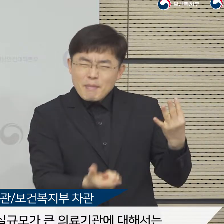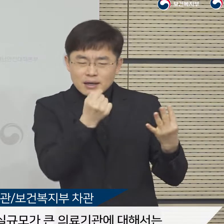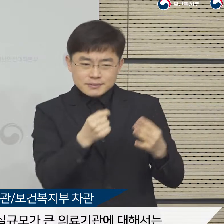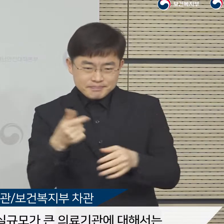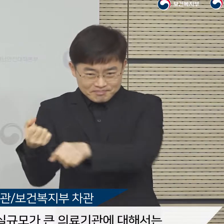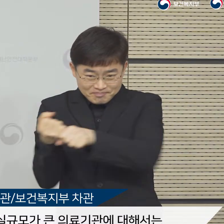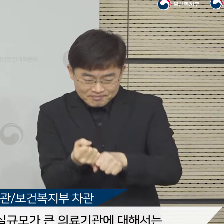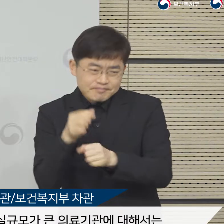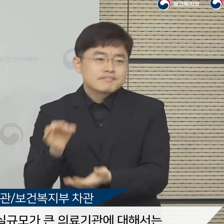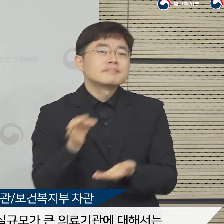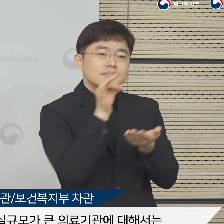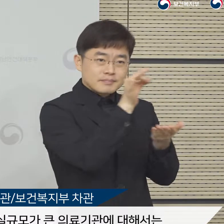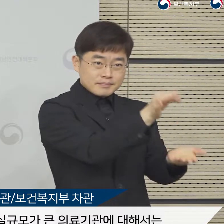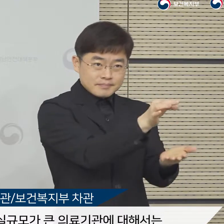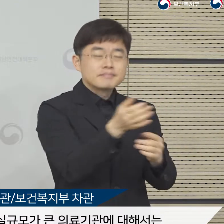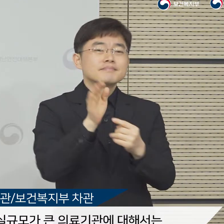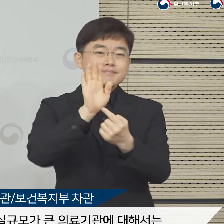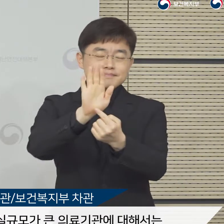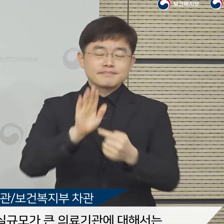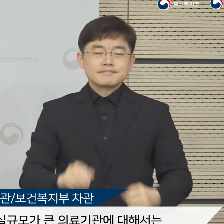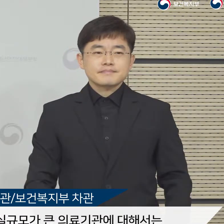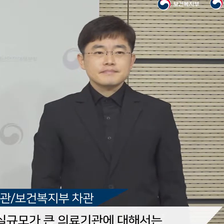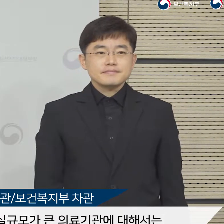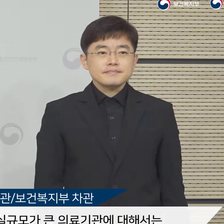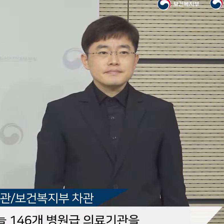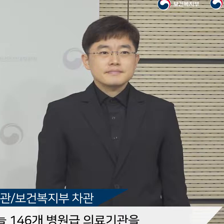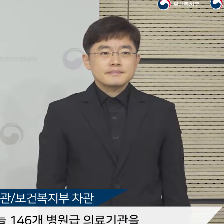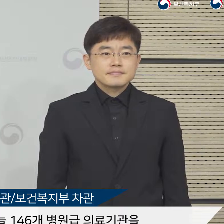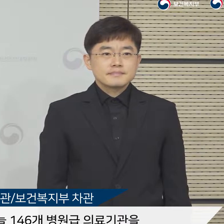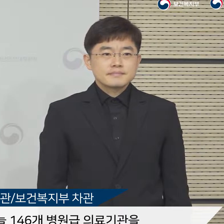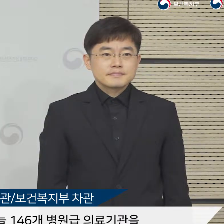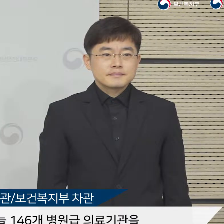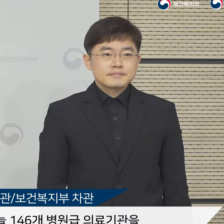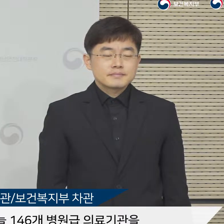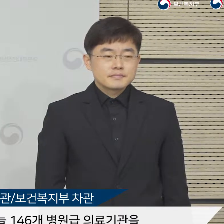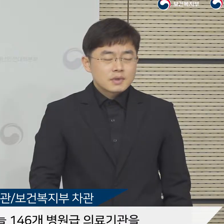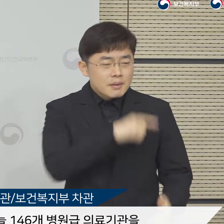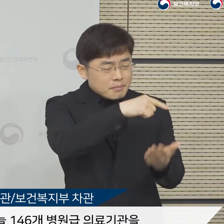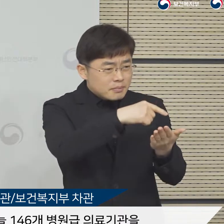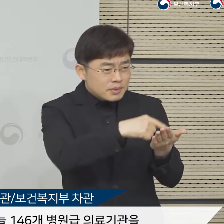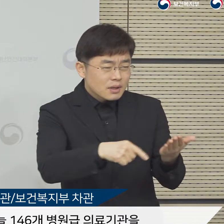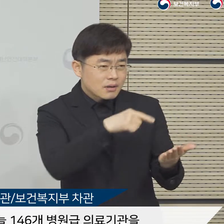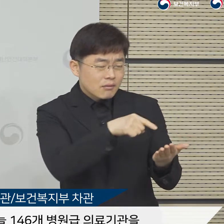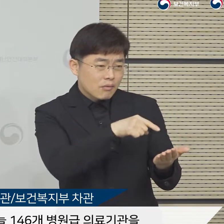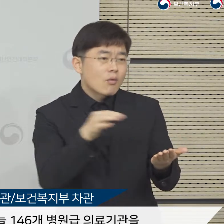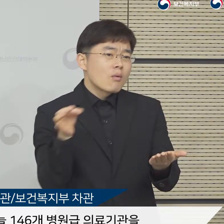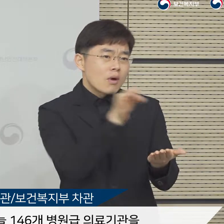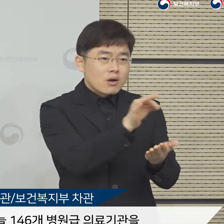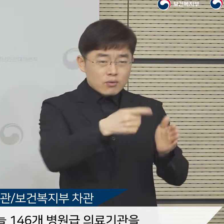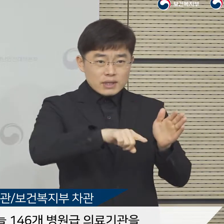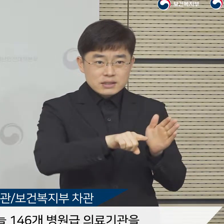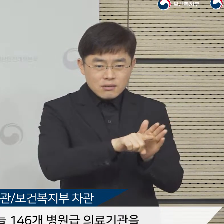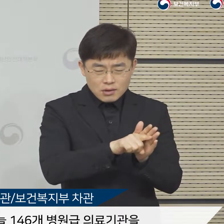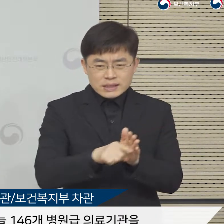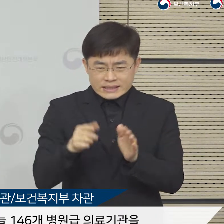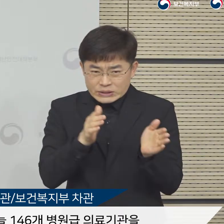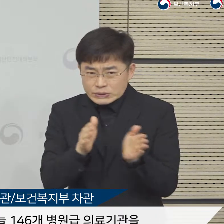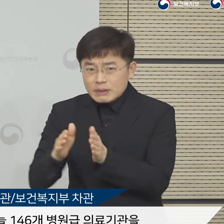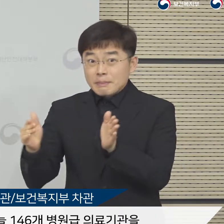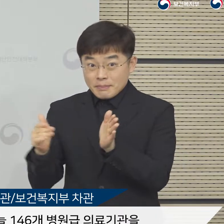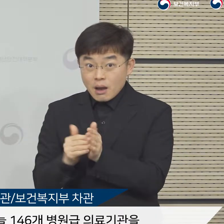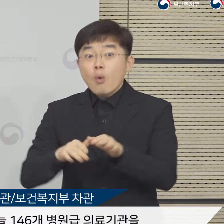보상을 실시하겠다고 밝혀드린 바 있습니다. 그간 손실보상 지급을 위한 준비를